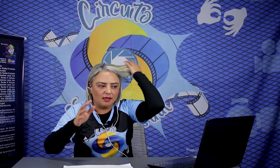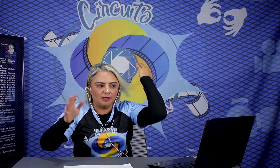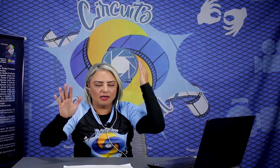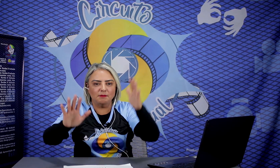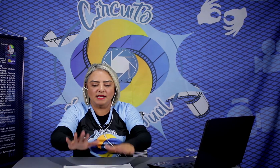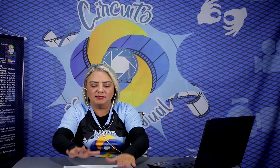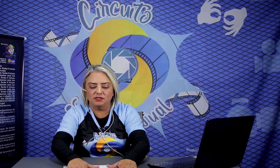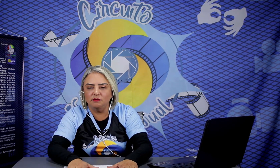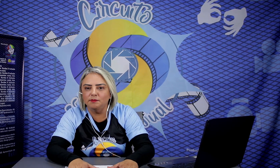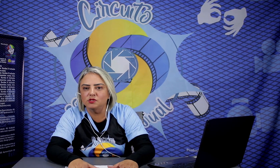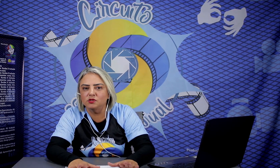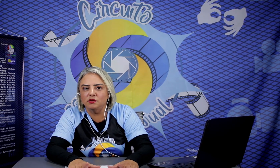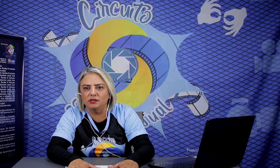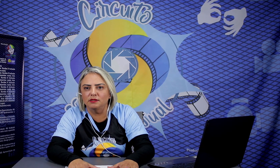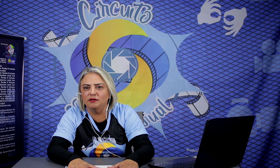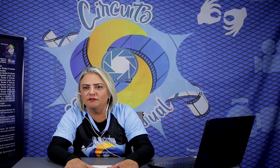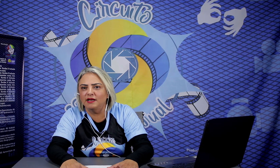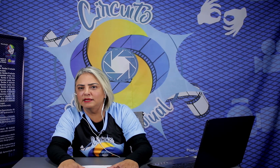Quem mais? Tem uma pessoa que queria falar também.